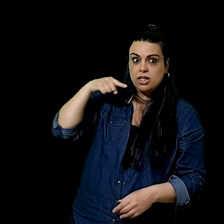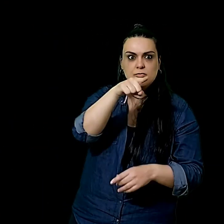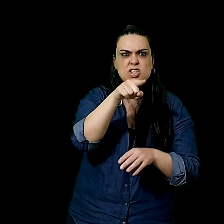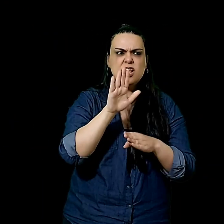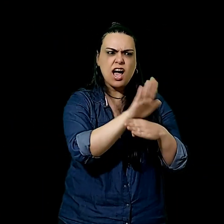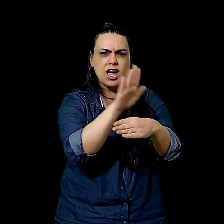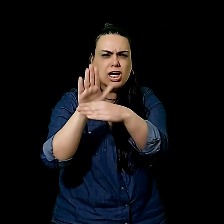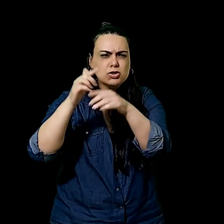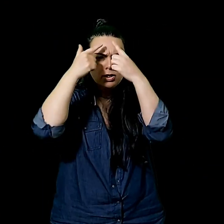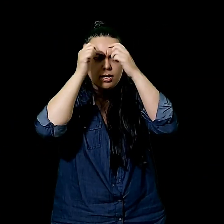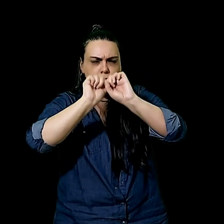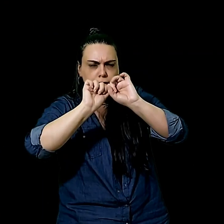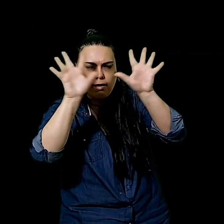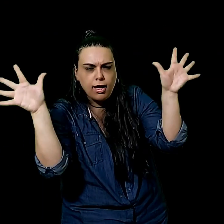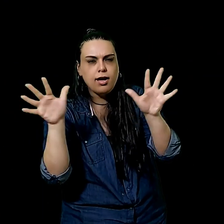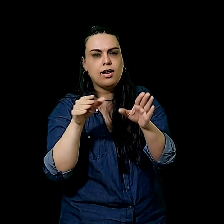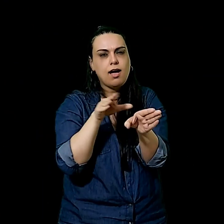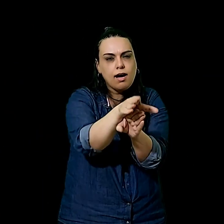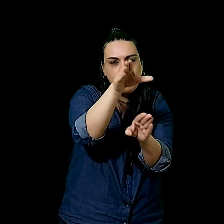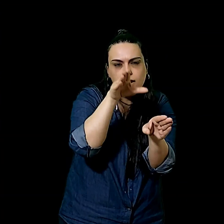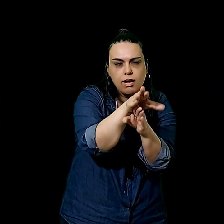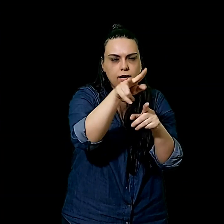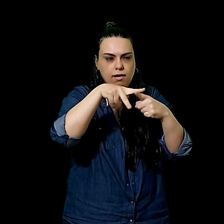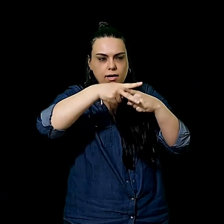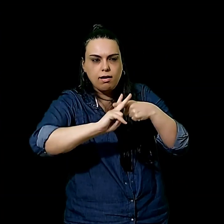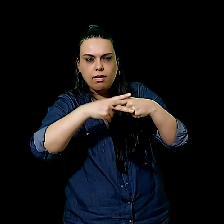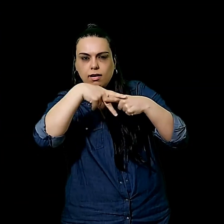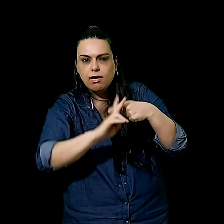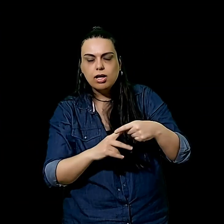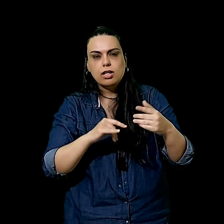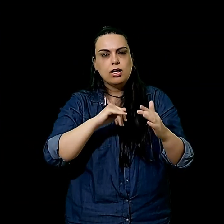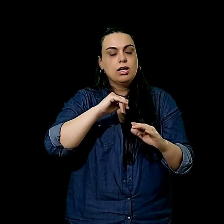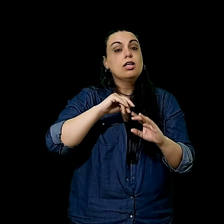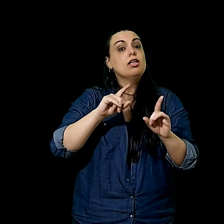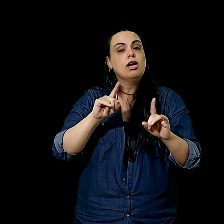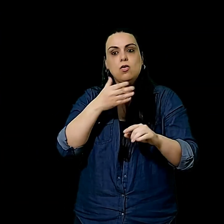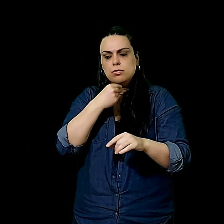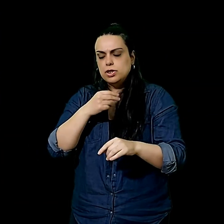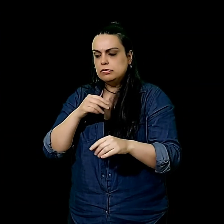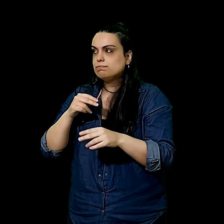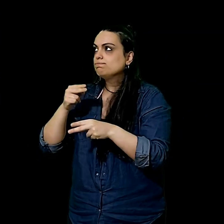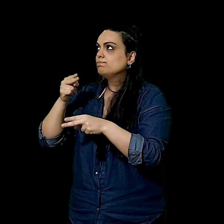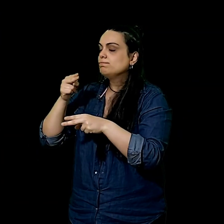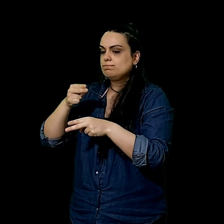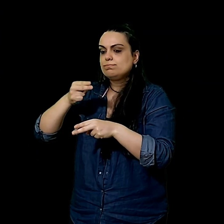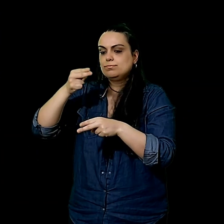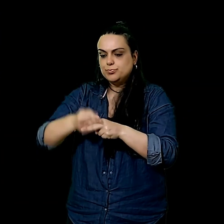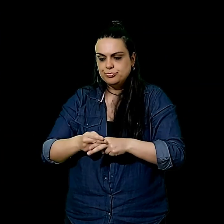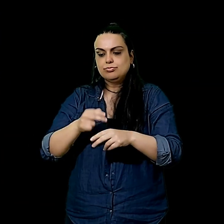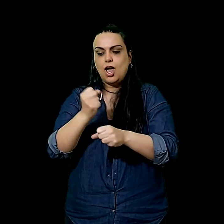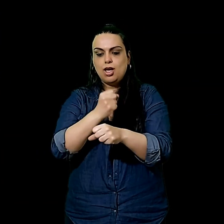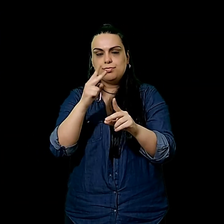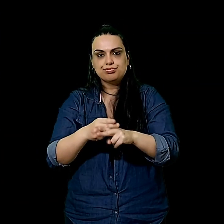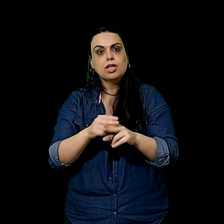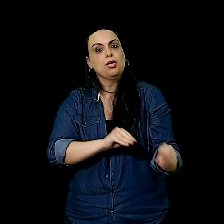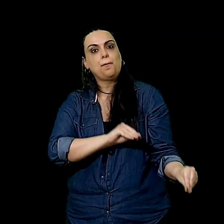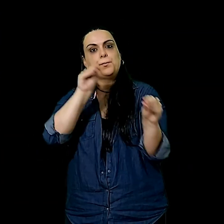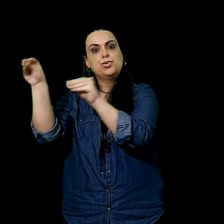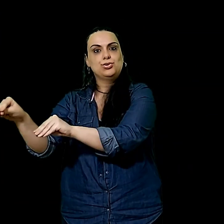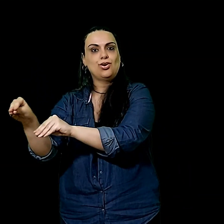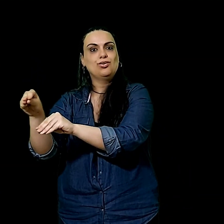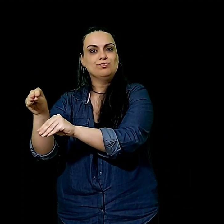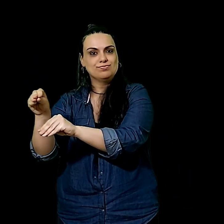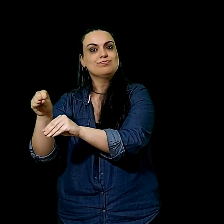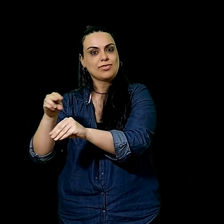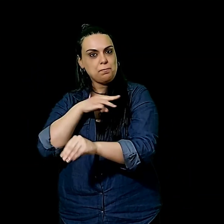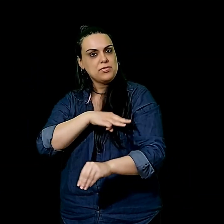às pessoas, entendimento para as pessoas. Imediatamente ele paralisou a obra e foi fazer missão no Butão. Por quê?